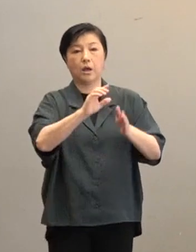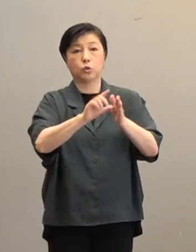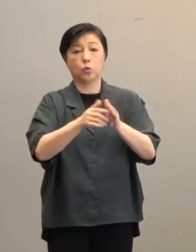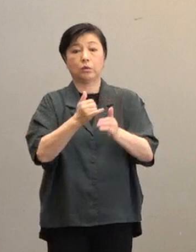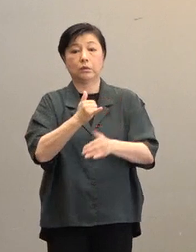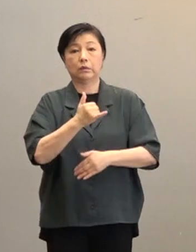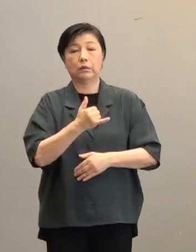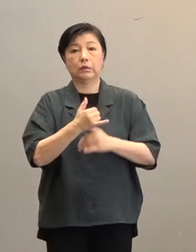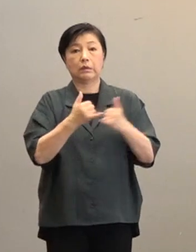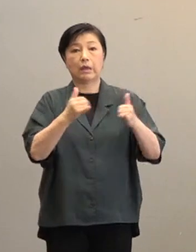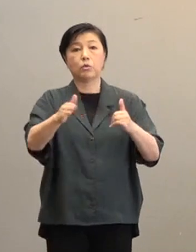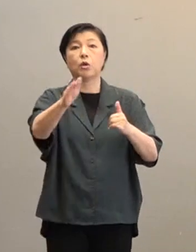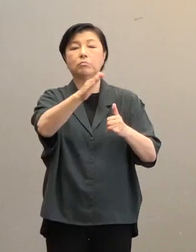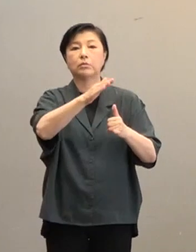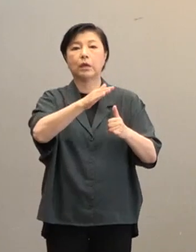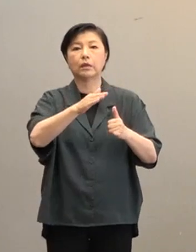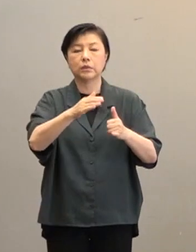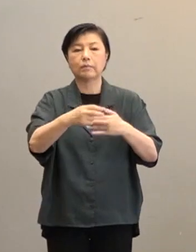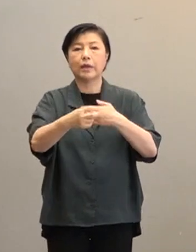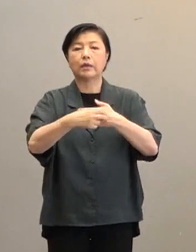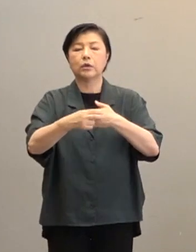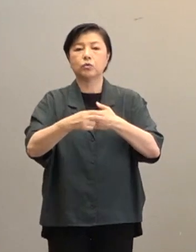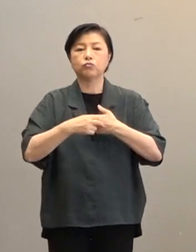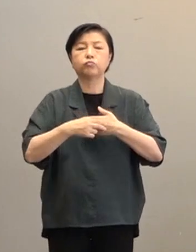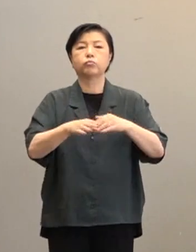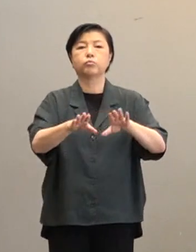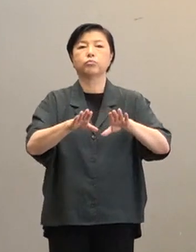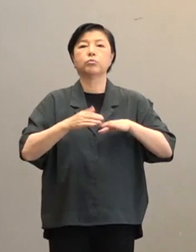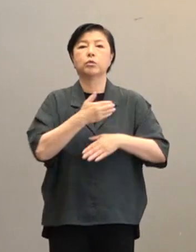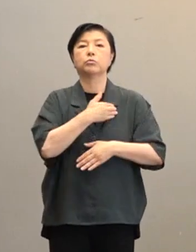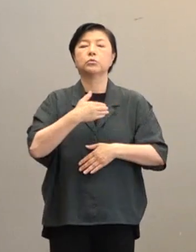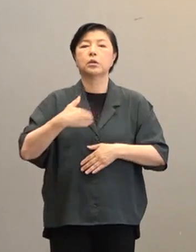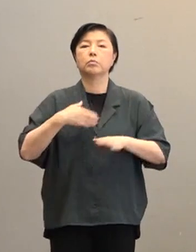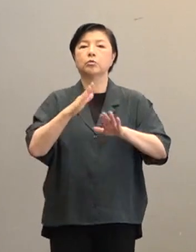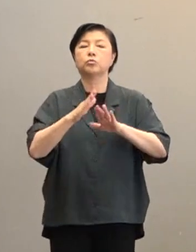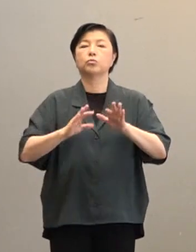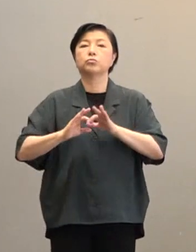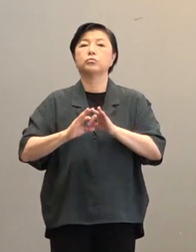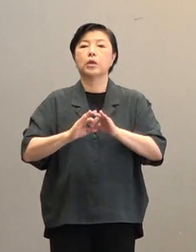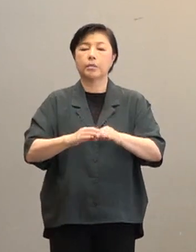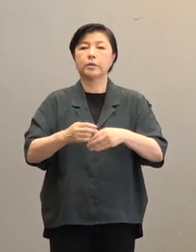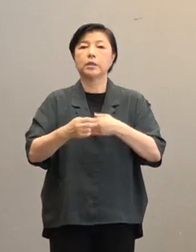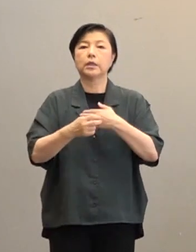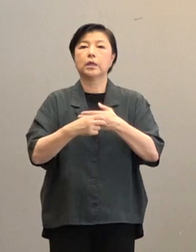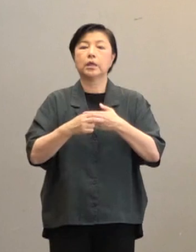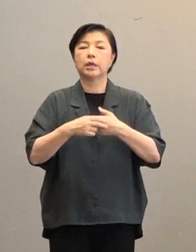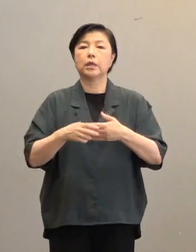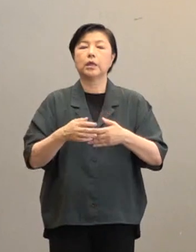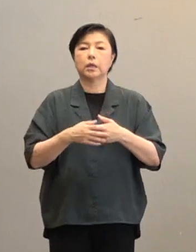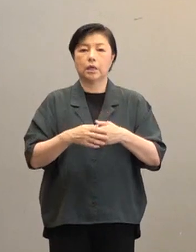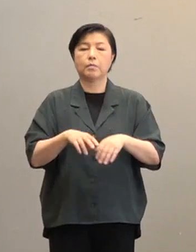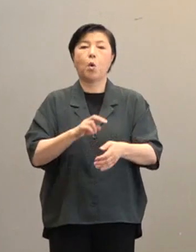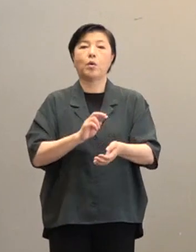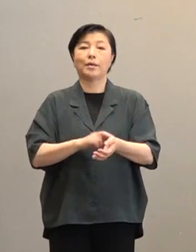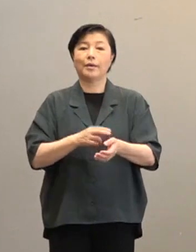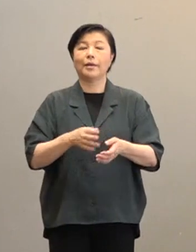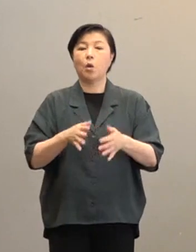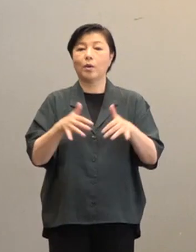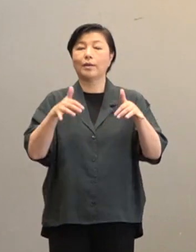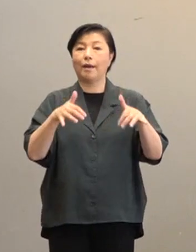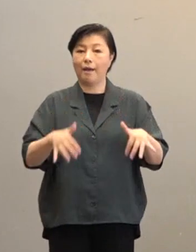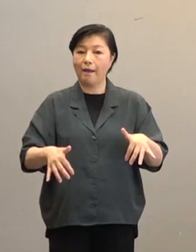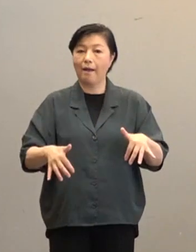にしっかり医療が受けられるような状況を作るためにですね、引き続き医療機関とはですね、情報共有であ